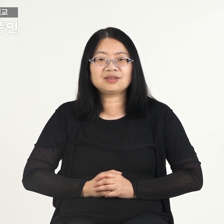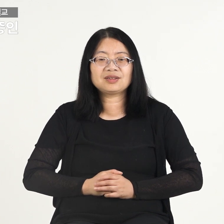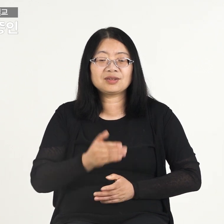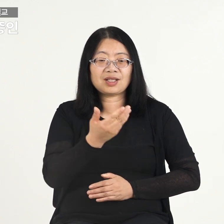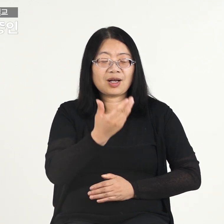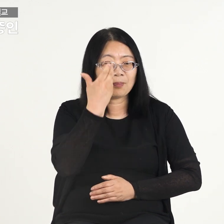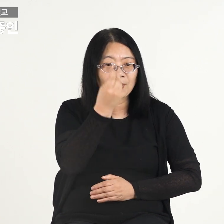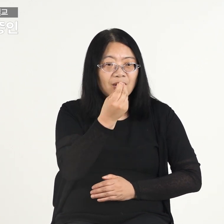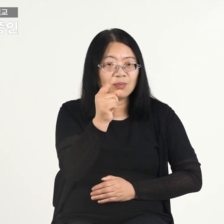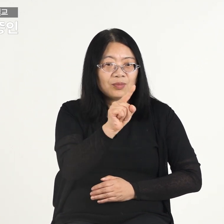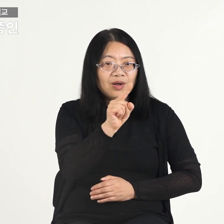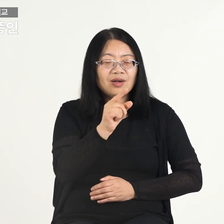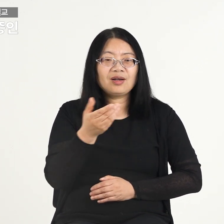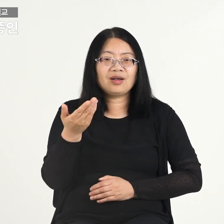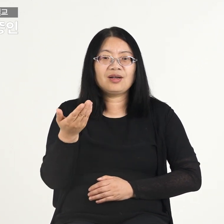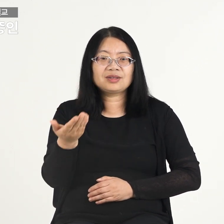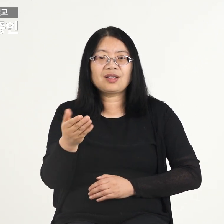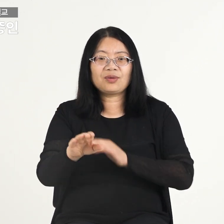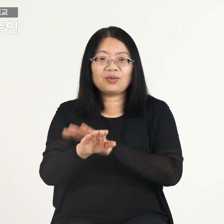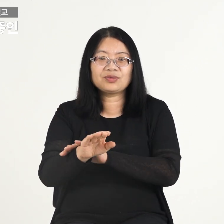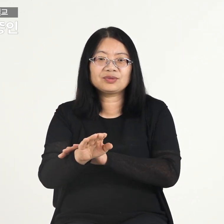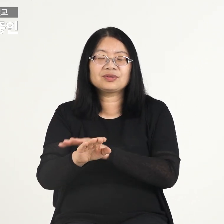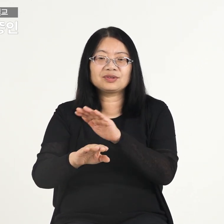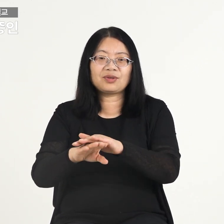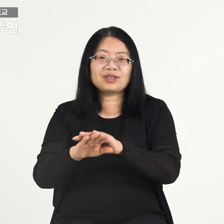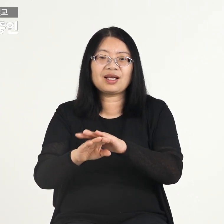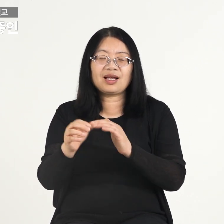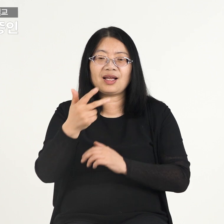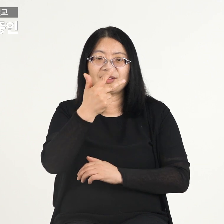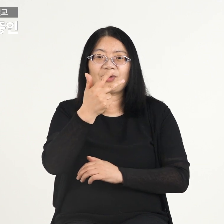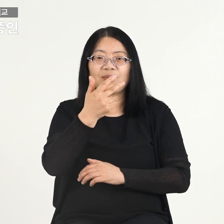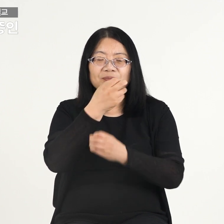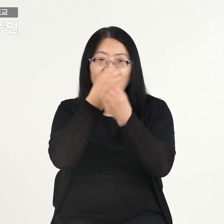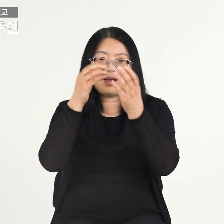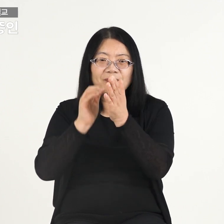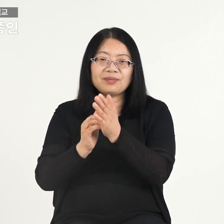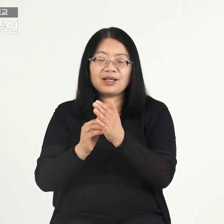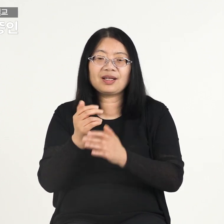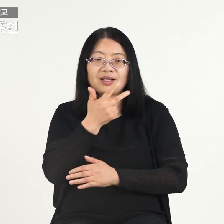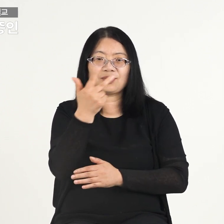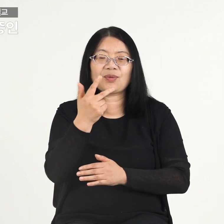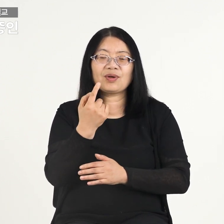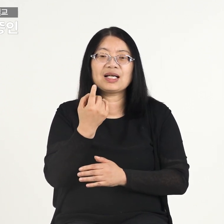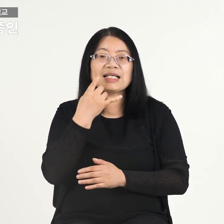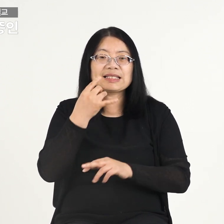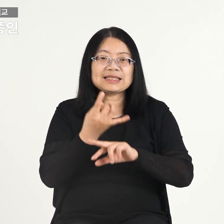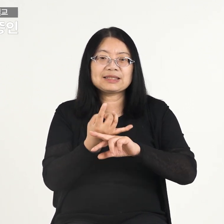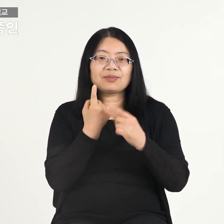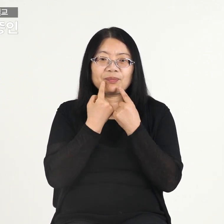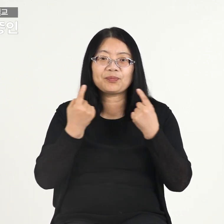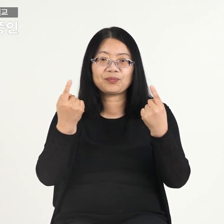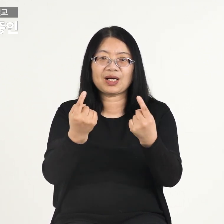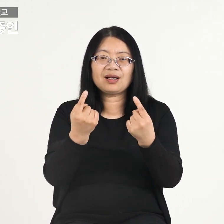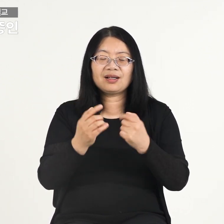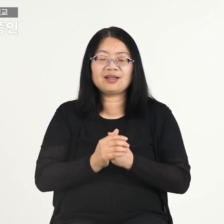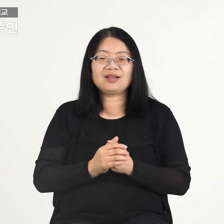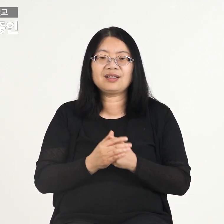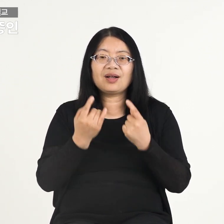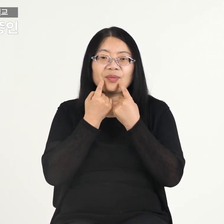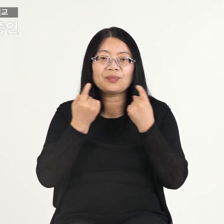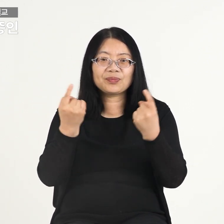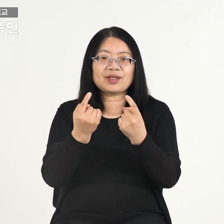네가 본 것은 내 오른손에 7별의 비밀과 또 7금 촛대라. 자,